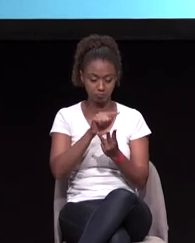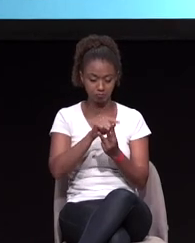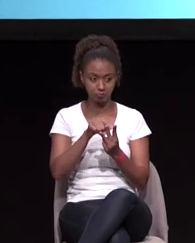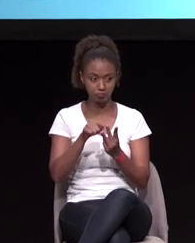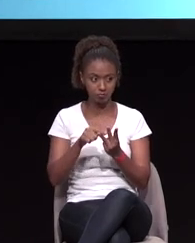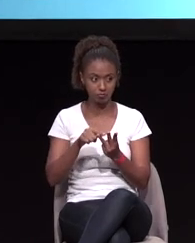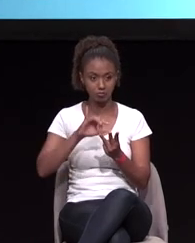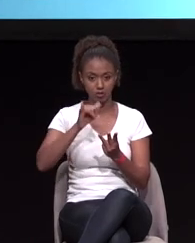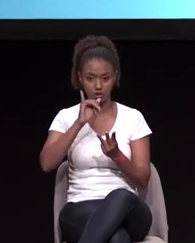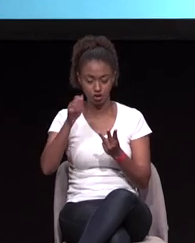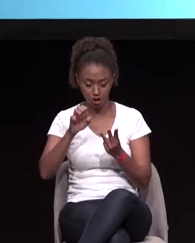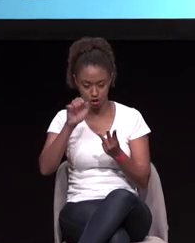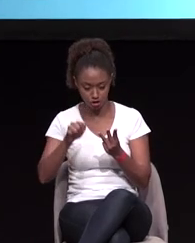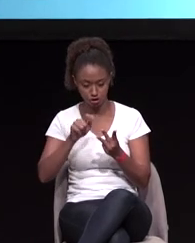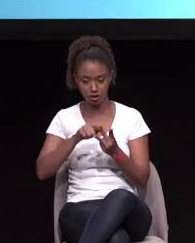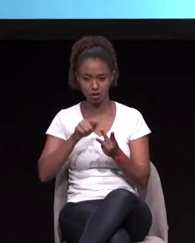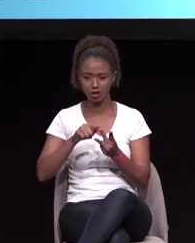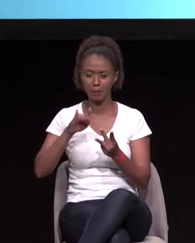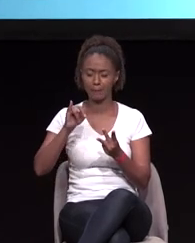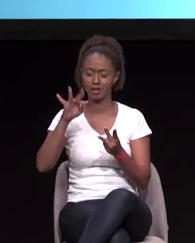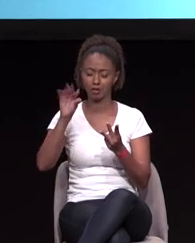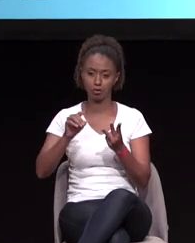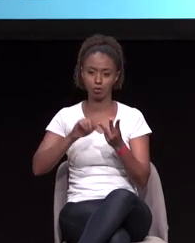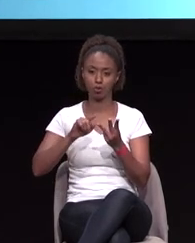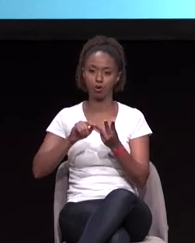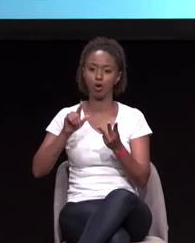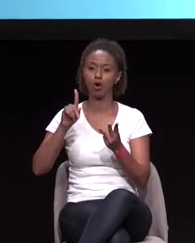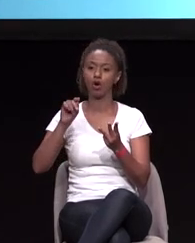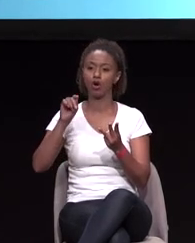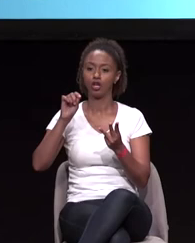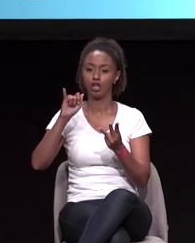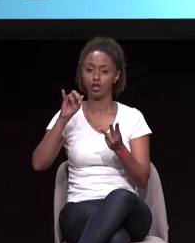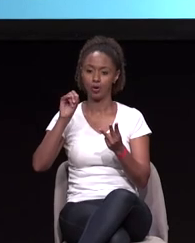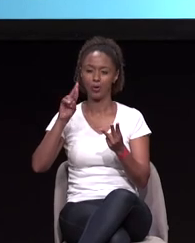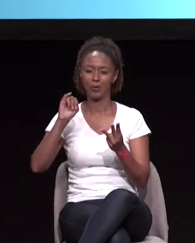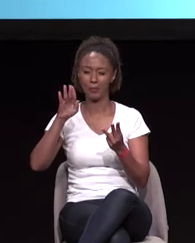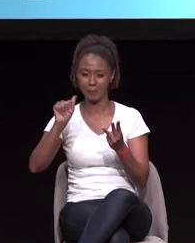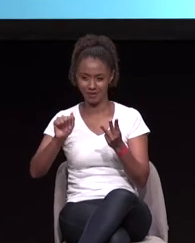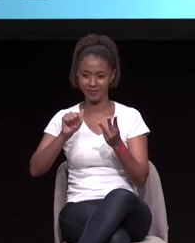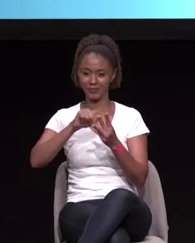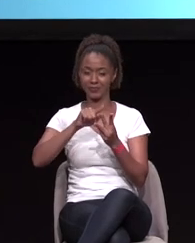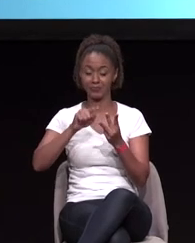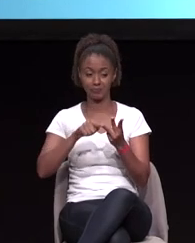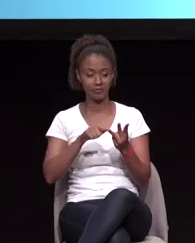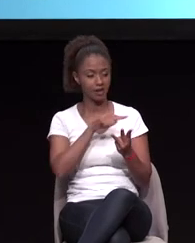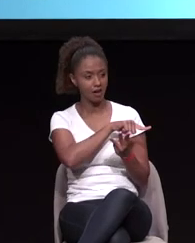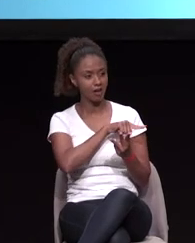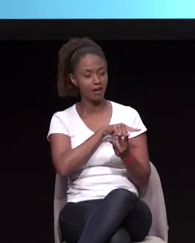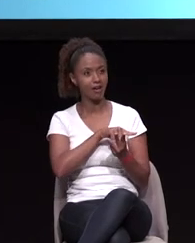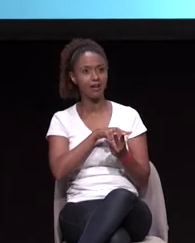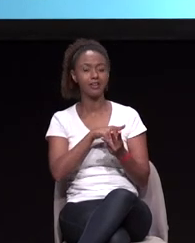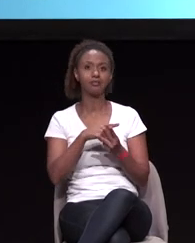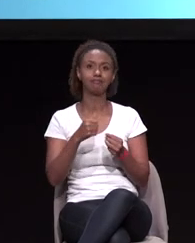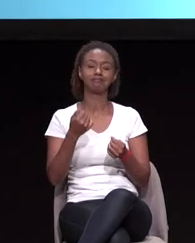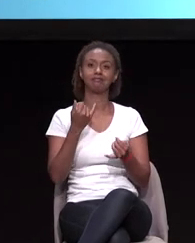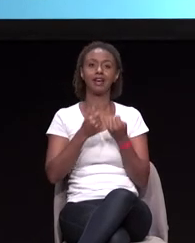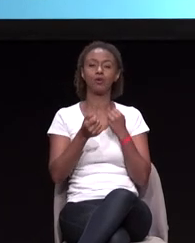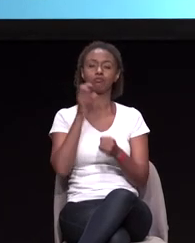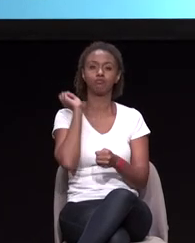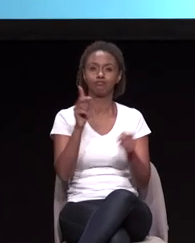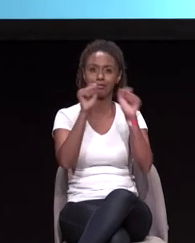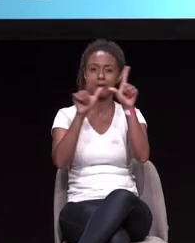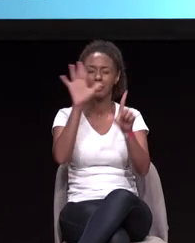ge banco eo barro e aí começou de geografia quando você colocou o mapa né eu bati o olho em nova agora